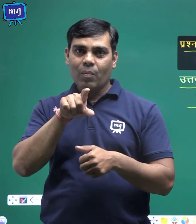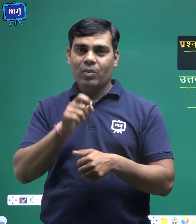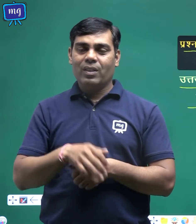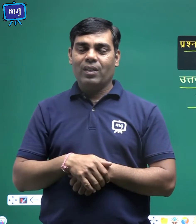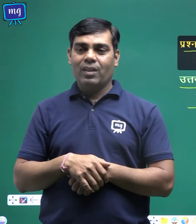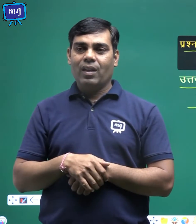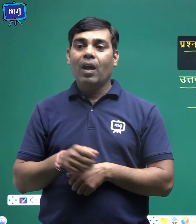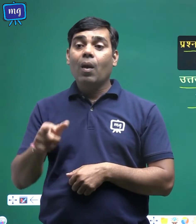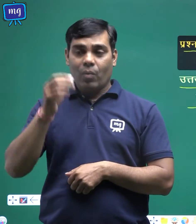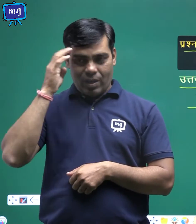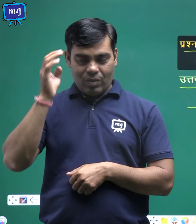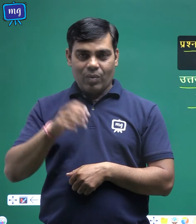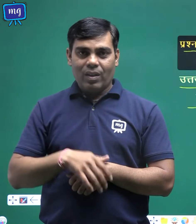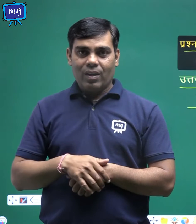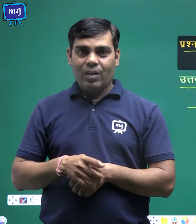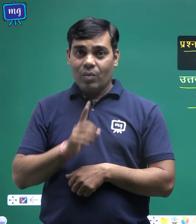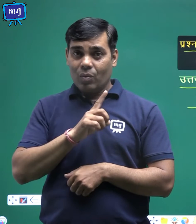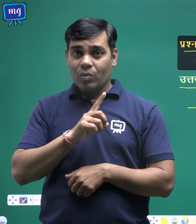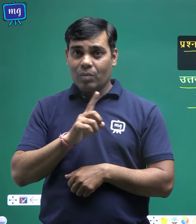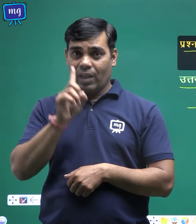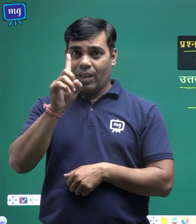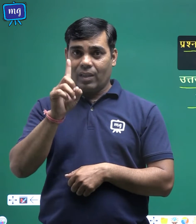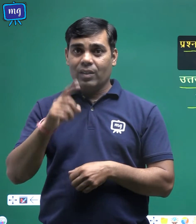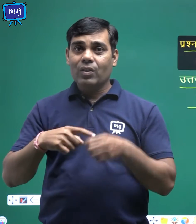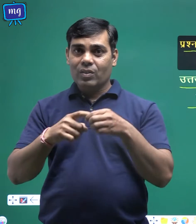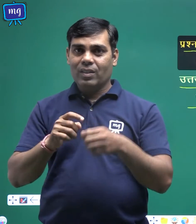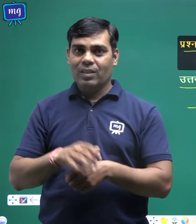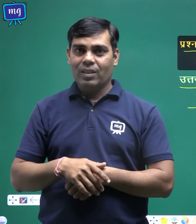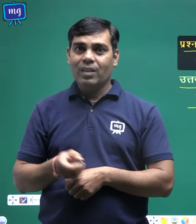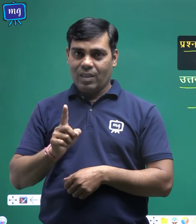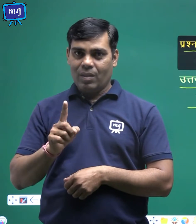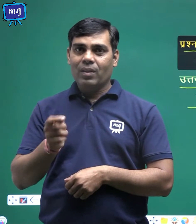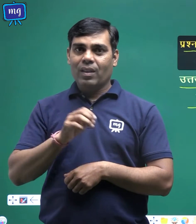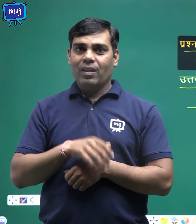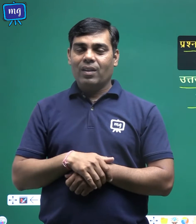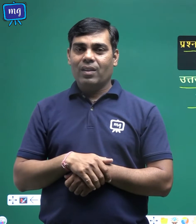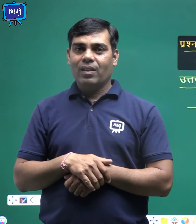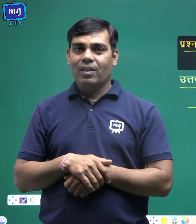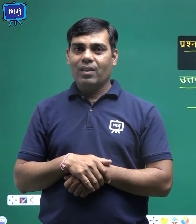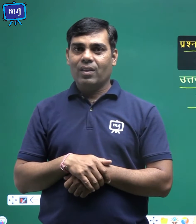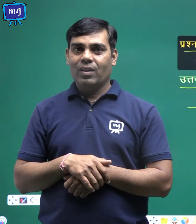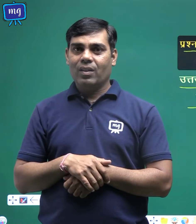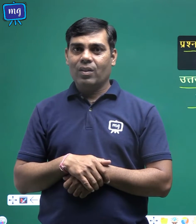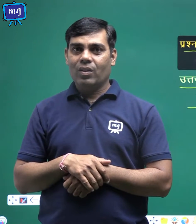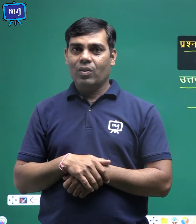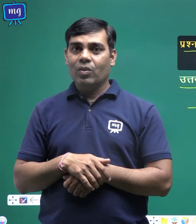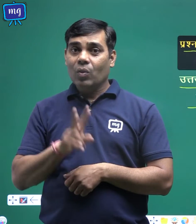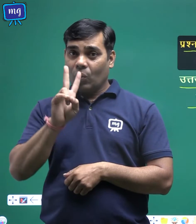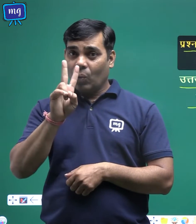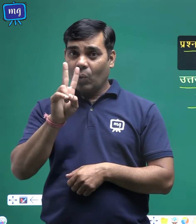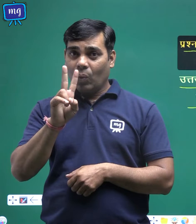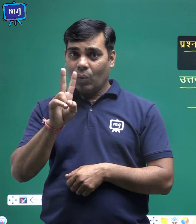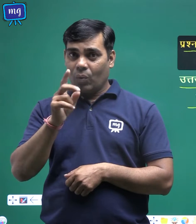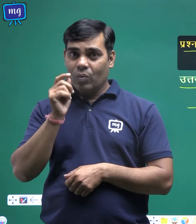आपको याद होगा उसमें एक प्रश्न ये भी था कि 2 घोड़ियों में से